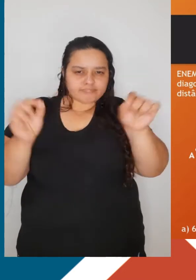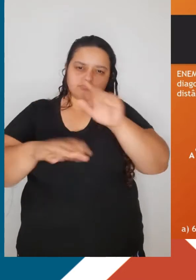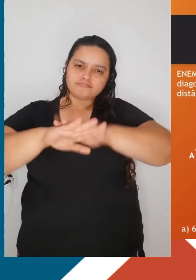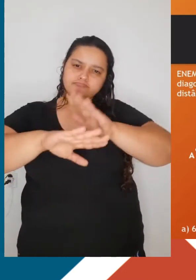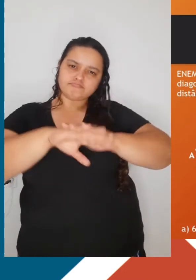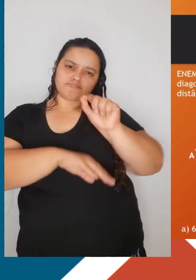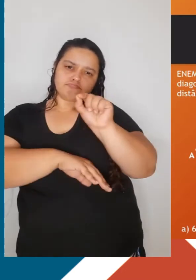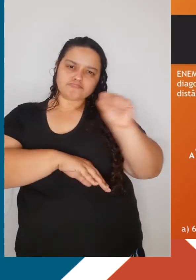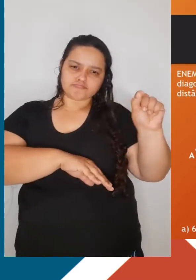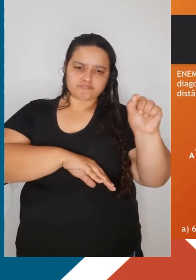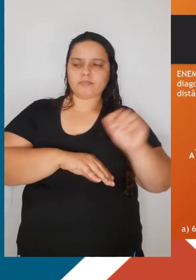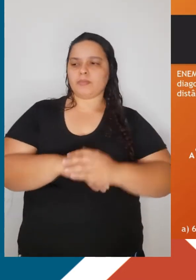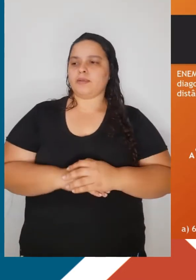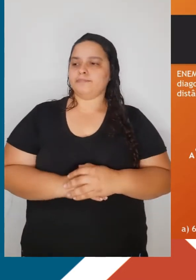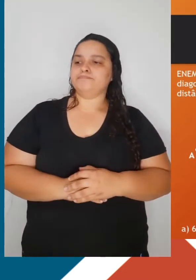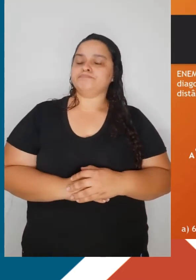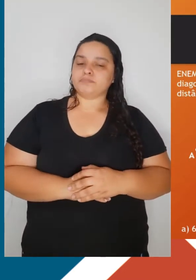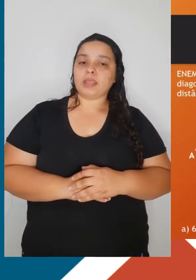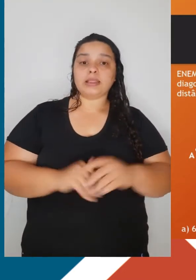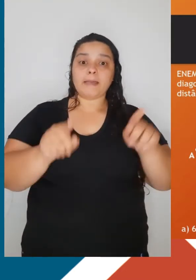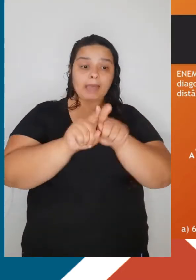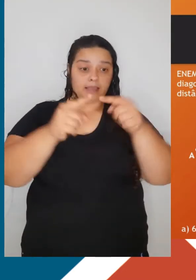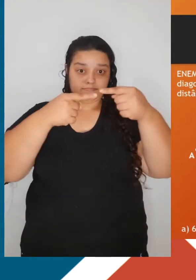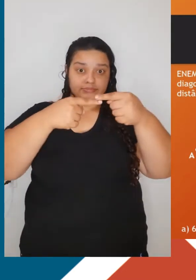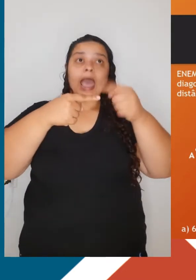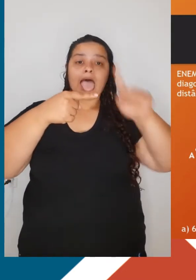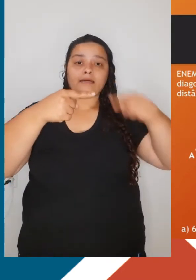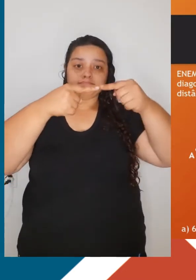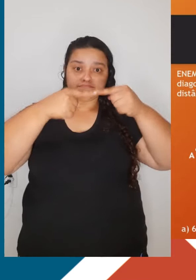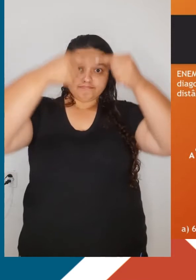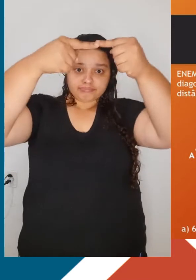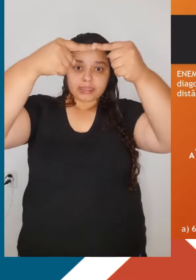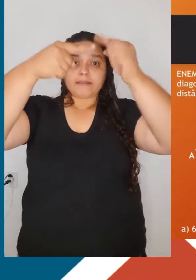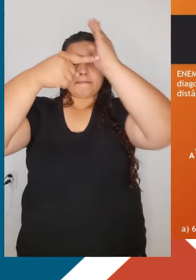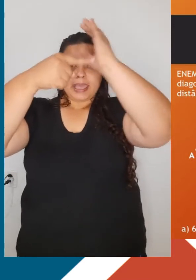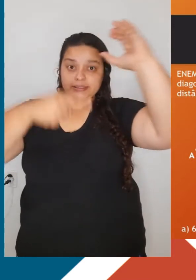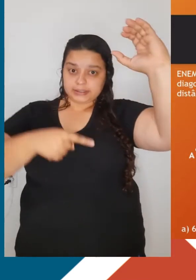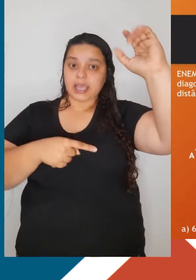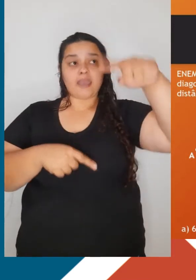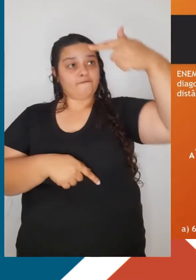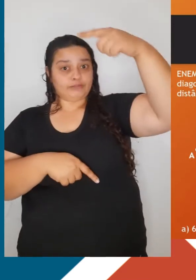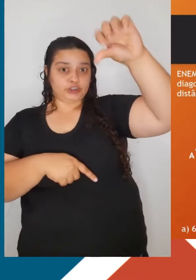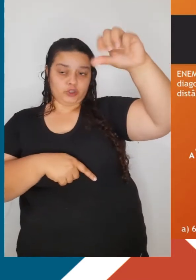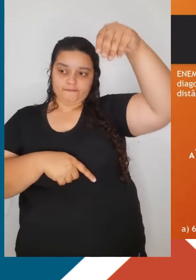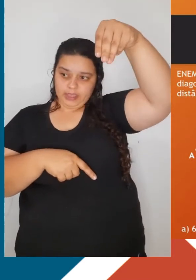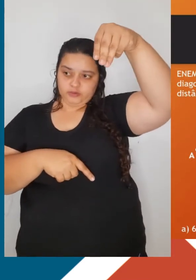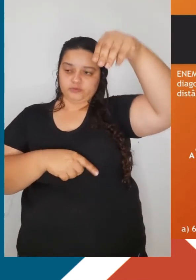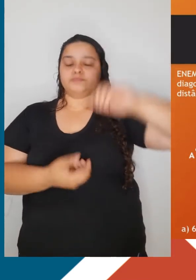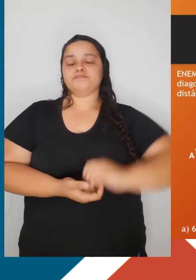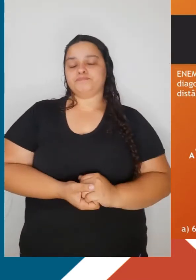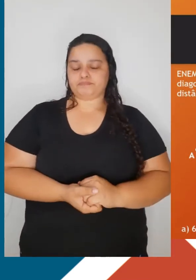ela. Além disso, a diagonal é paralela ao lado BC, que mede 29